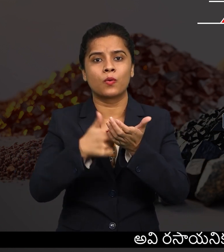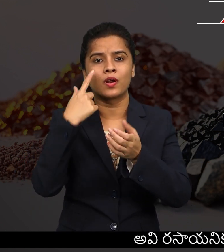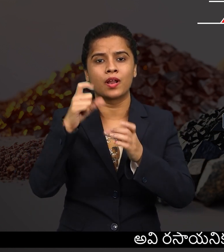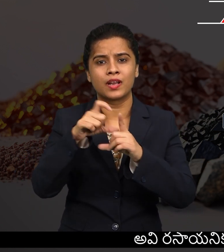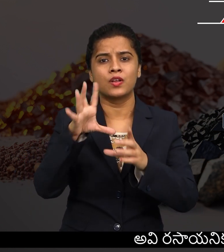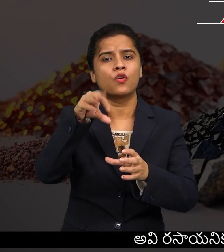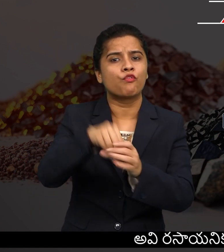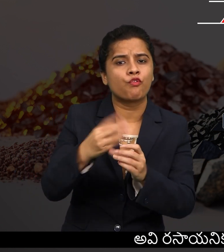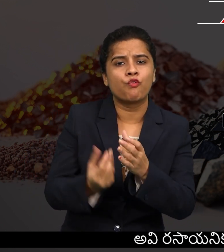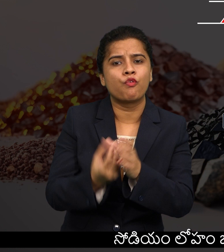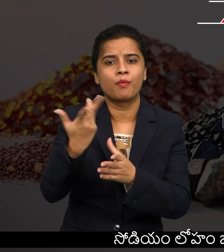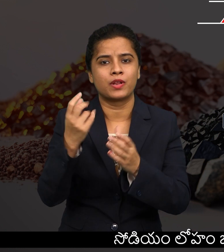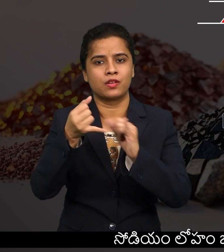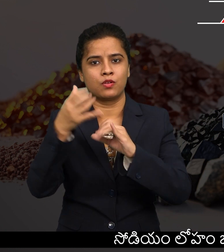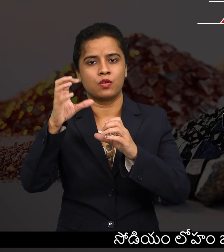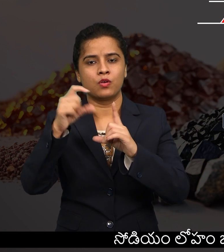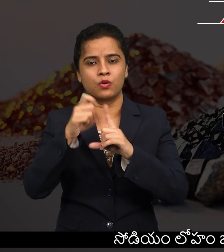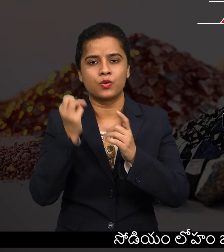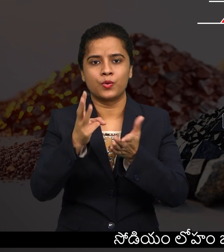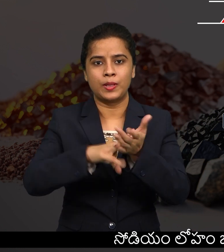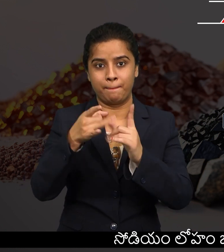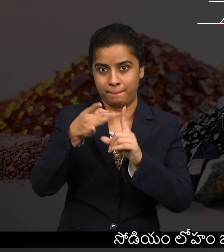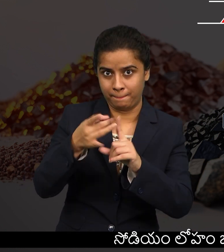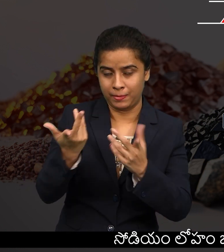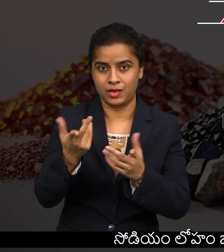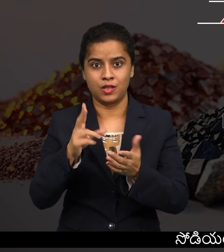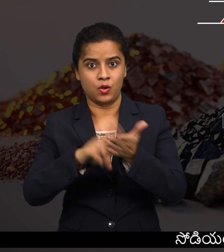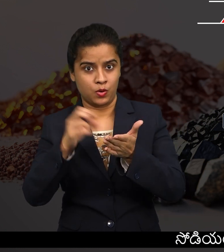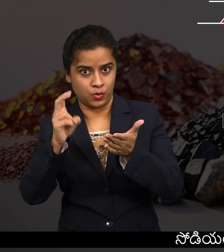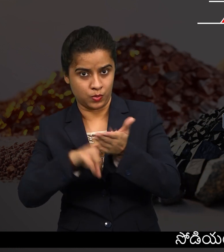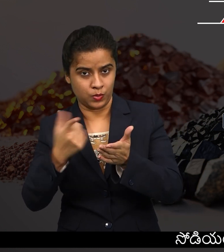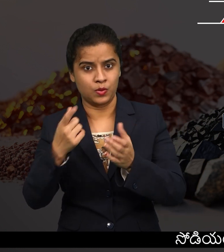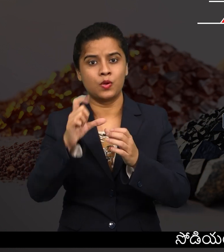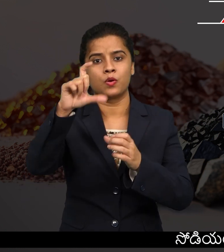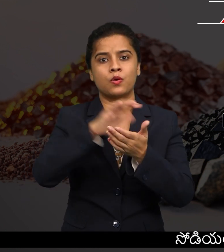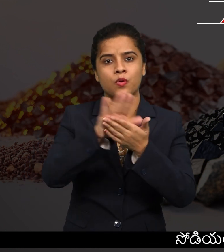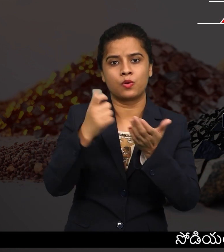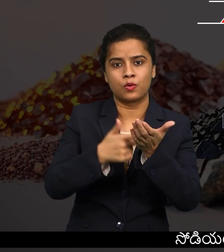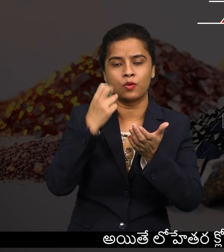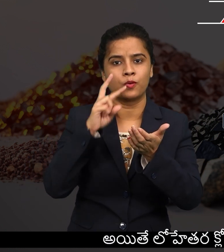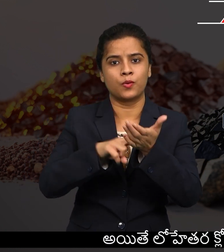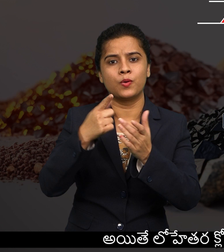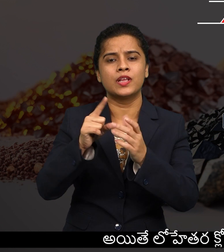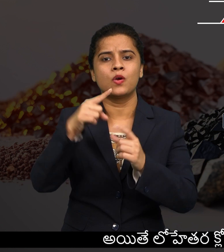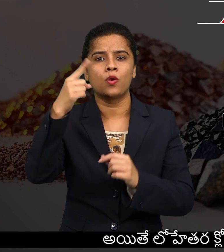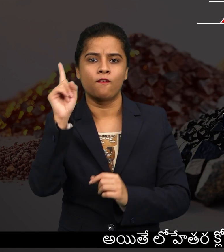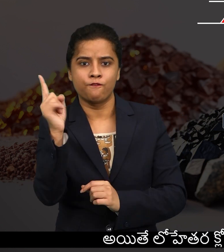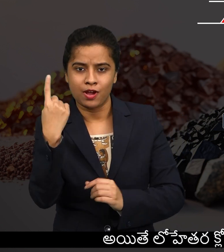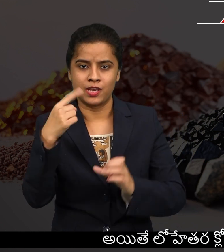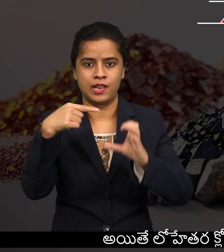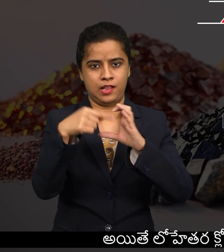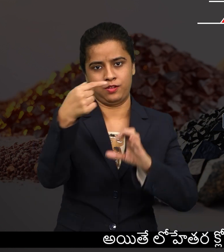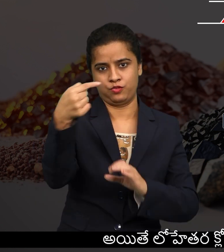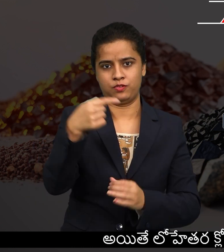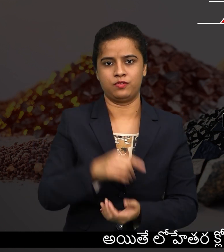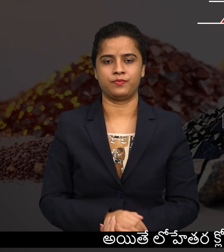జడత్వం కలిగి ఉంటాయి. సోడియం లోహం ఒక ఎలక్ట్రాన్ను అందజేయడం వల్ల సోడియం క్లోరైడ్ ఏర్పడుతుంది, అయితే లోహేతర